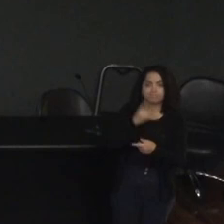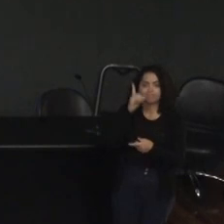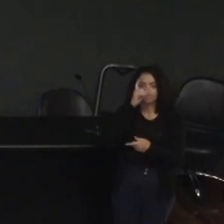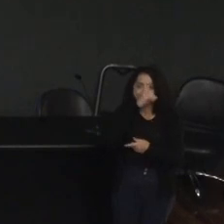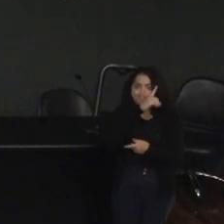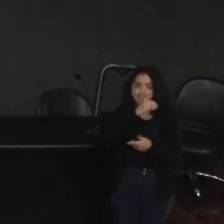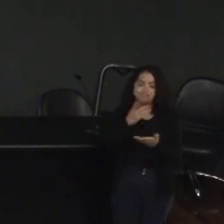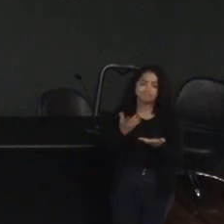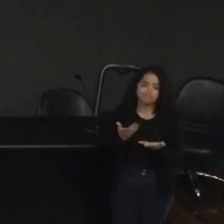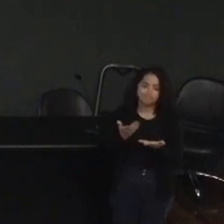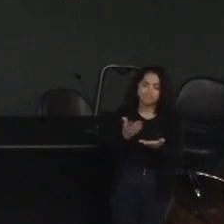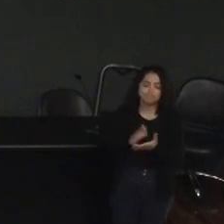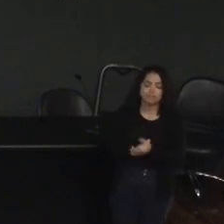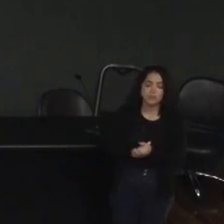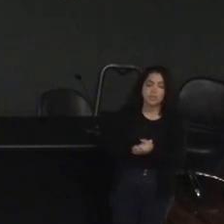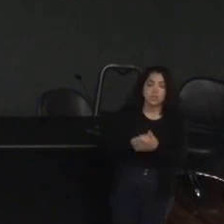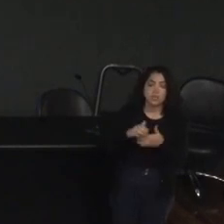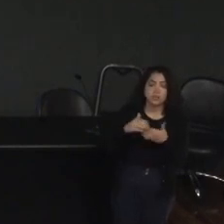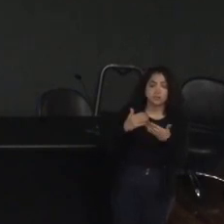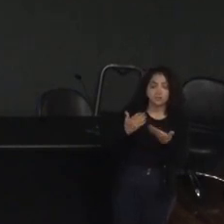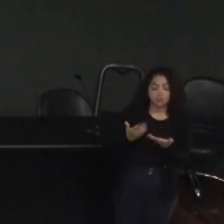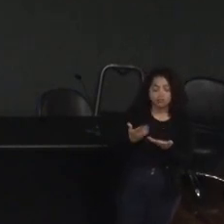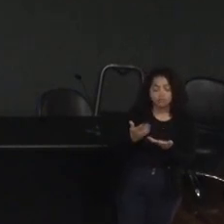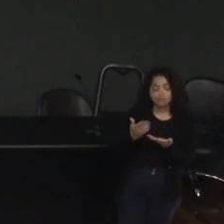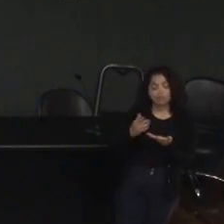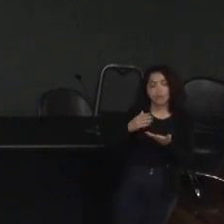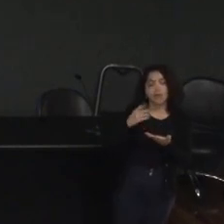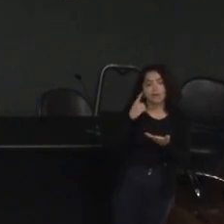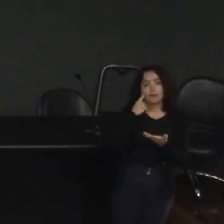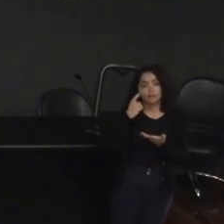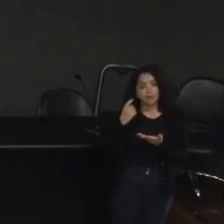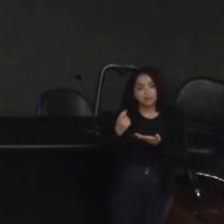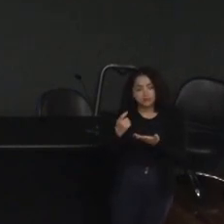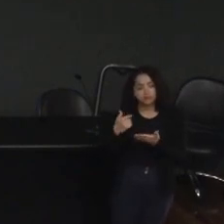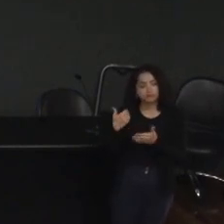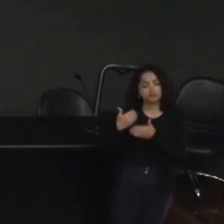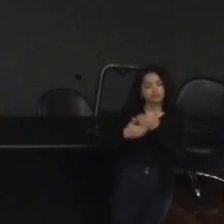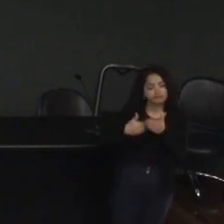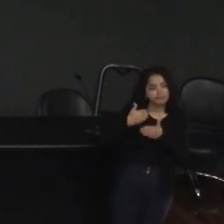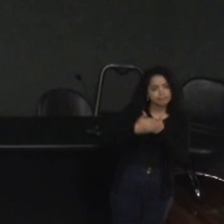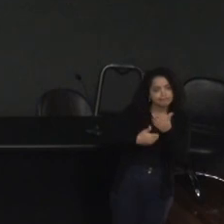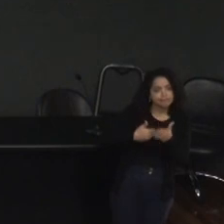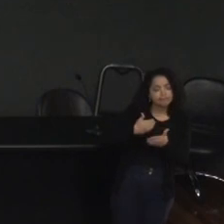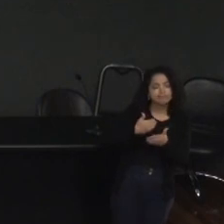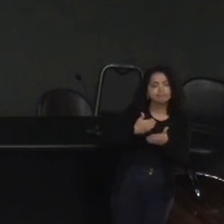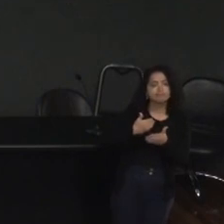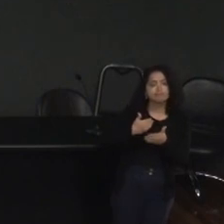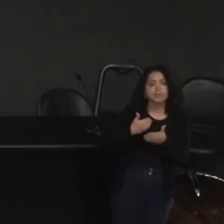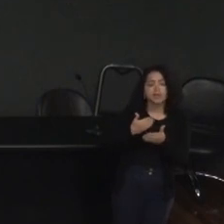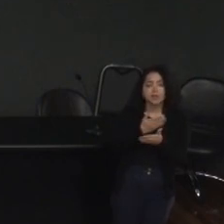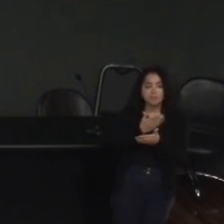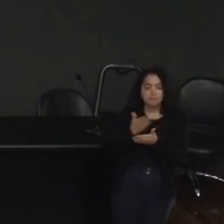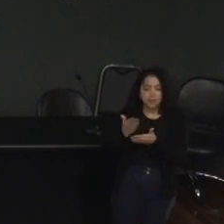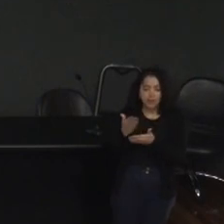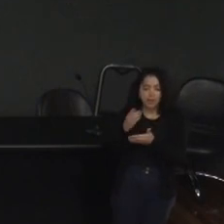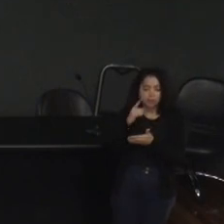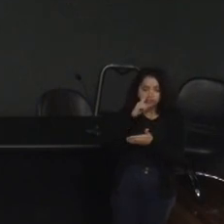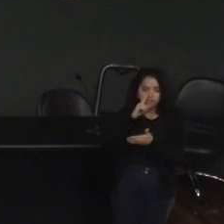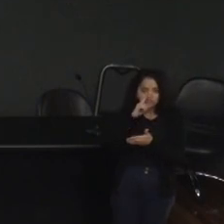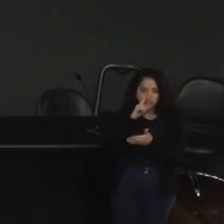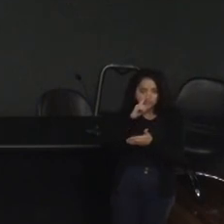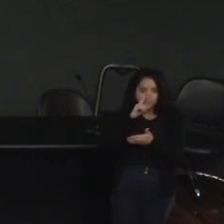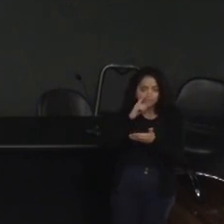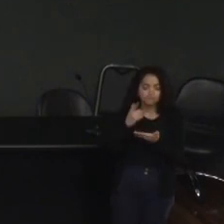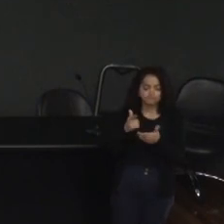bota uma máquina corta a pessoa no meio então é super interessante ver como o processo de Gestão de Risco para um gerenciamento de crise é importante